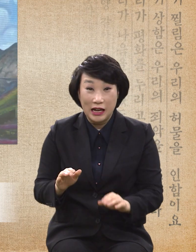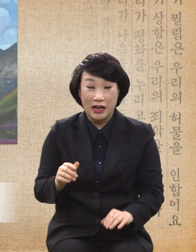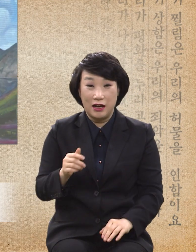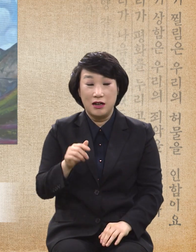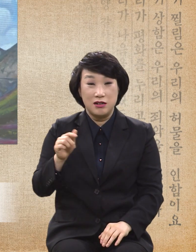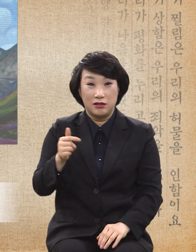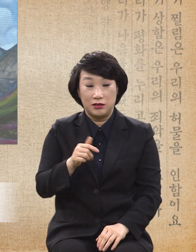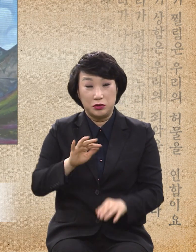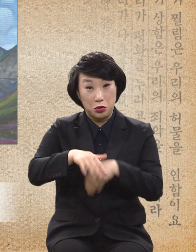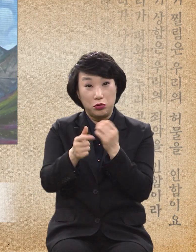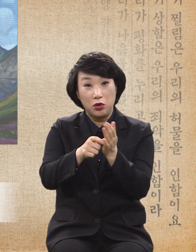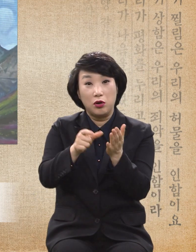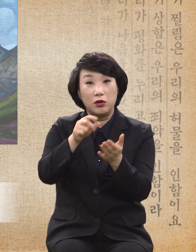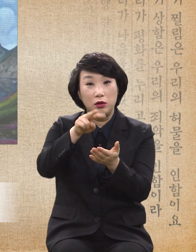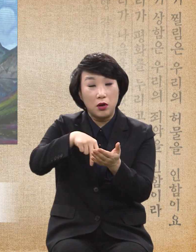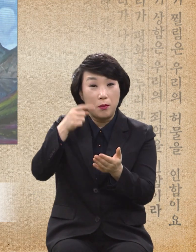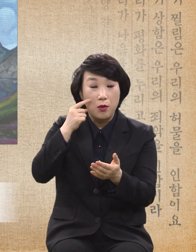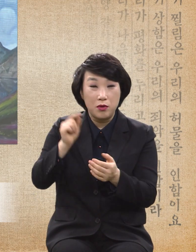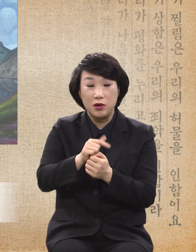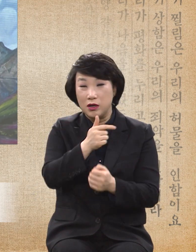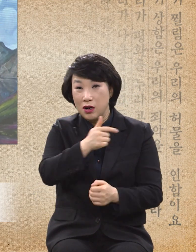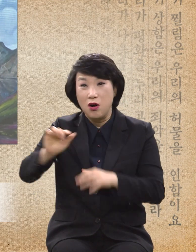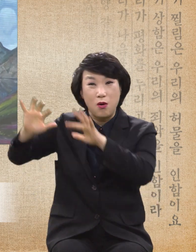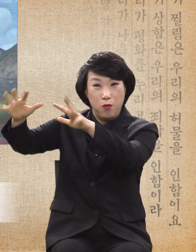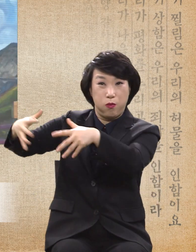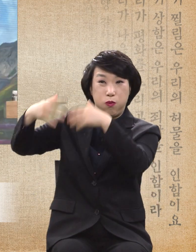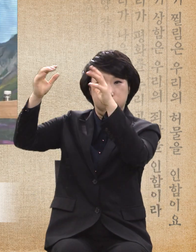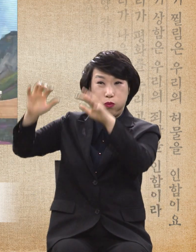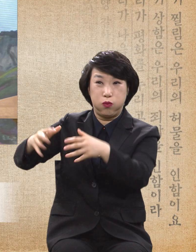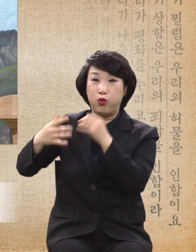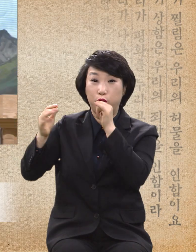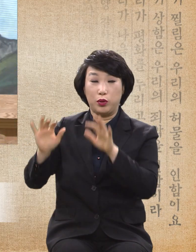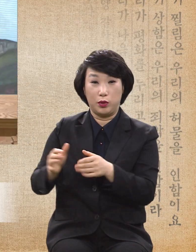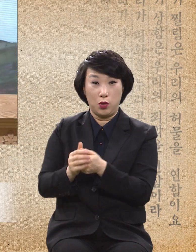큰 광풍이 일어납니다.